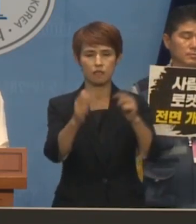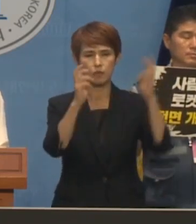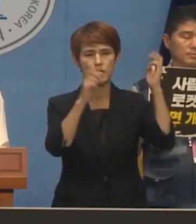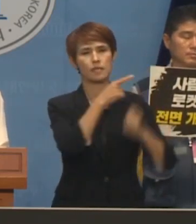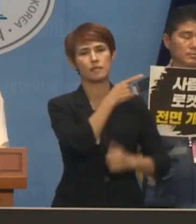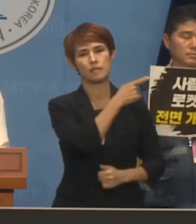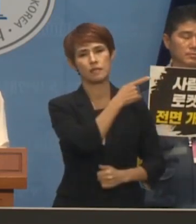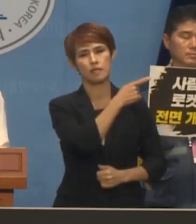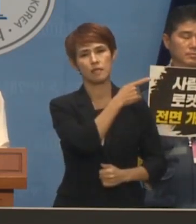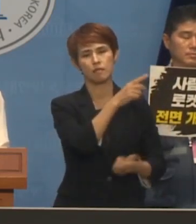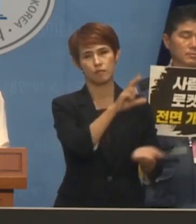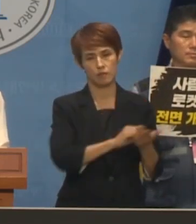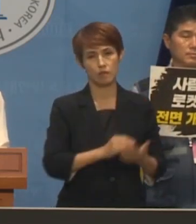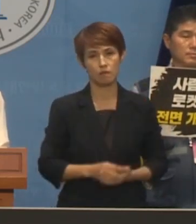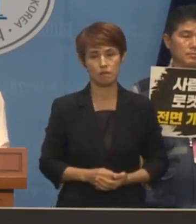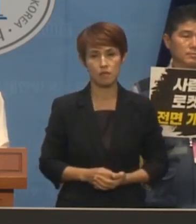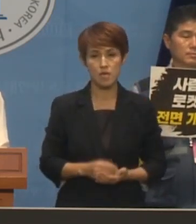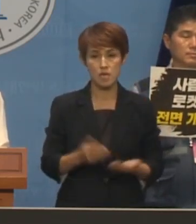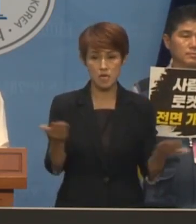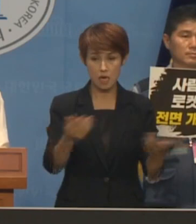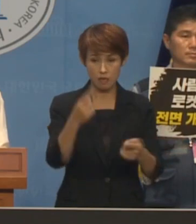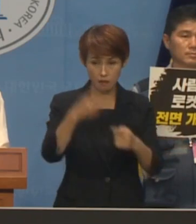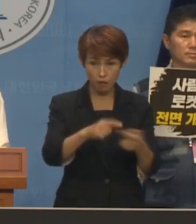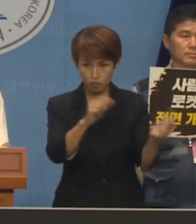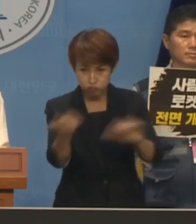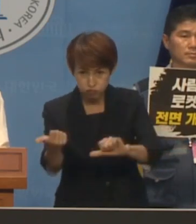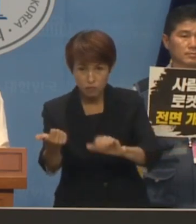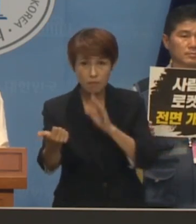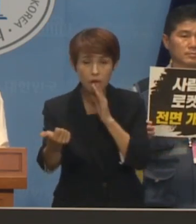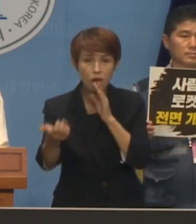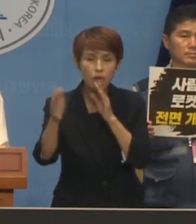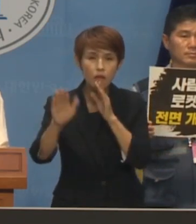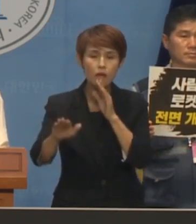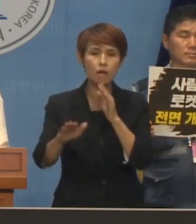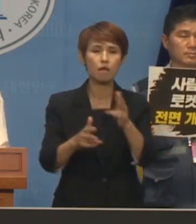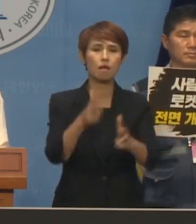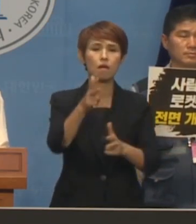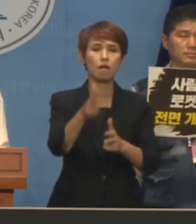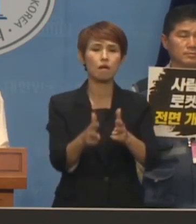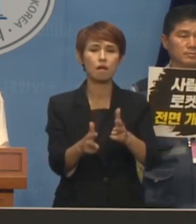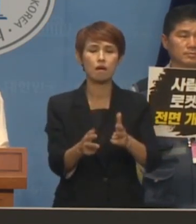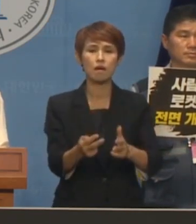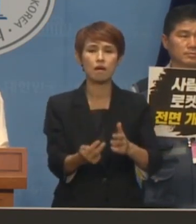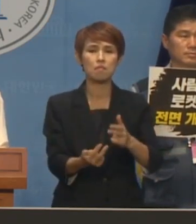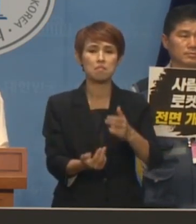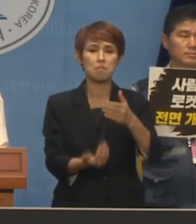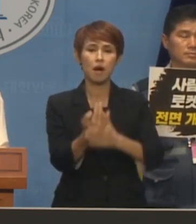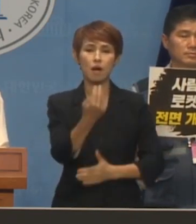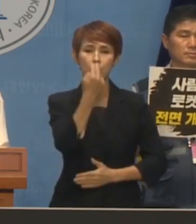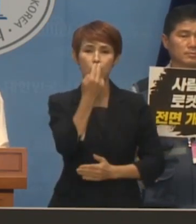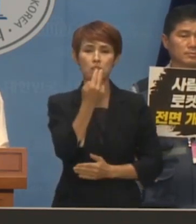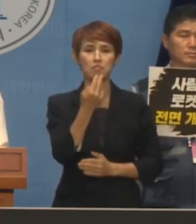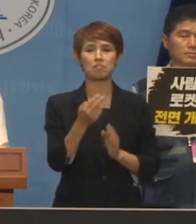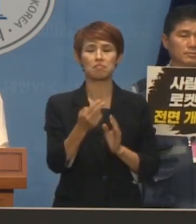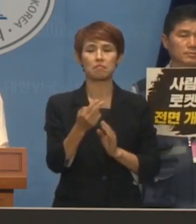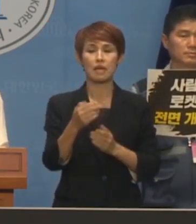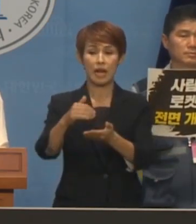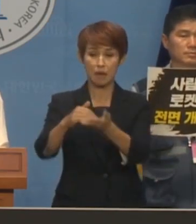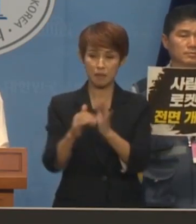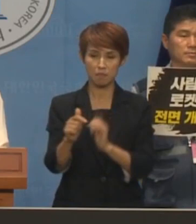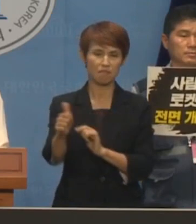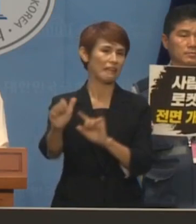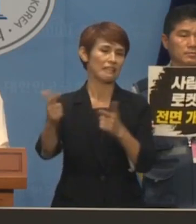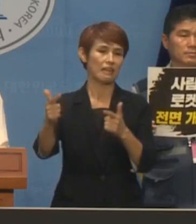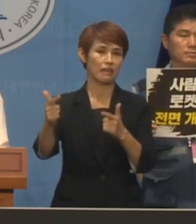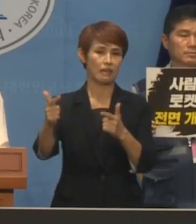돌아가셨는데 산재보험 가입 대상이 아니라고 하는 회사 저는이 두 가지가 플랫폼 기업 쿠팡의